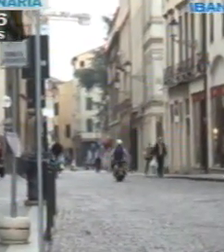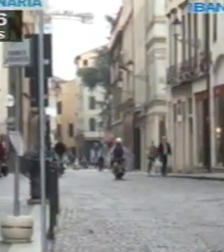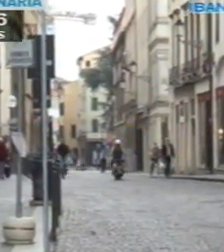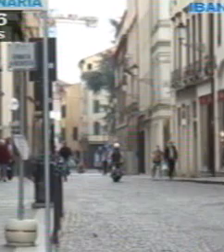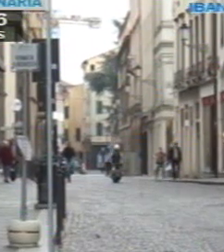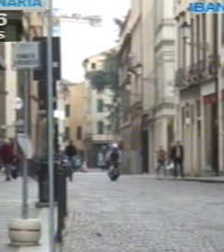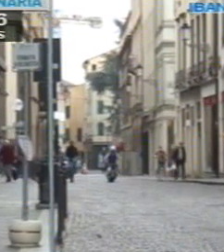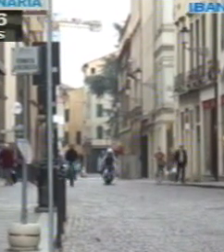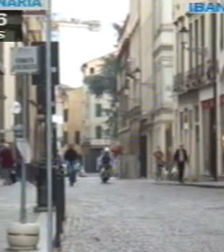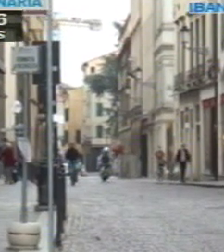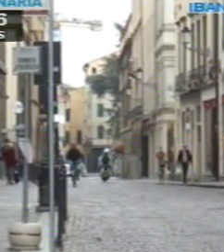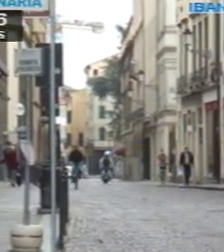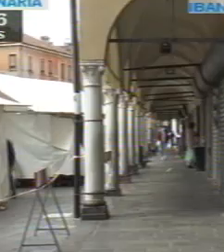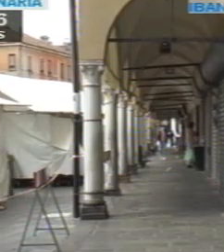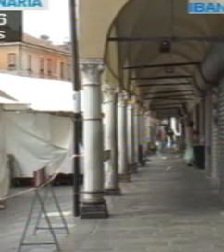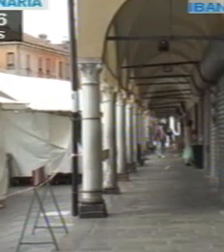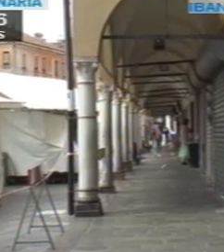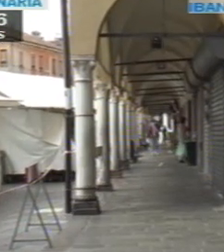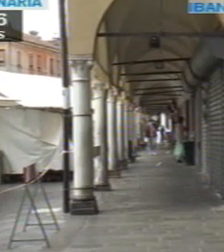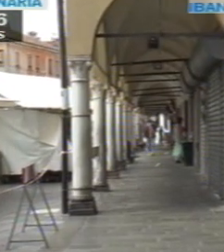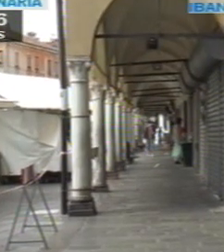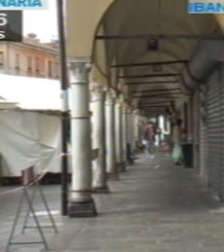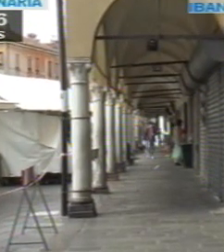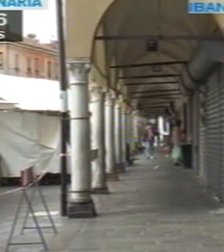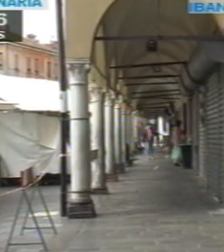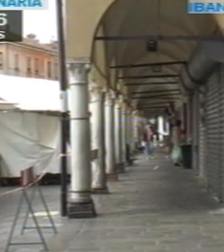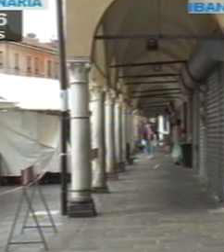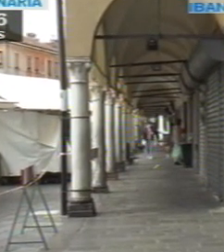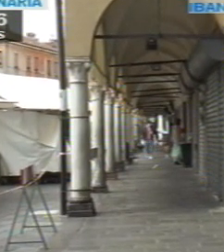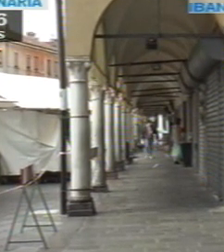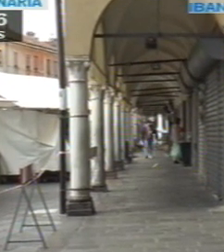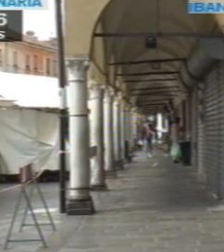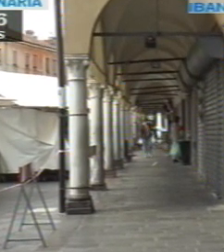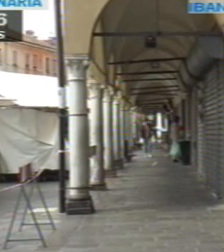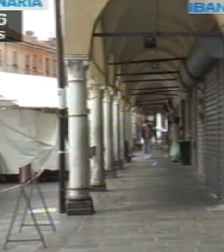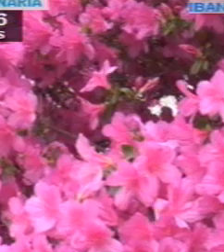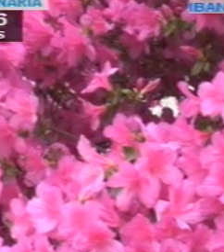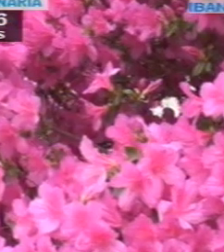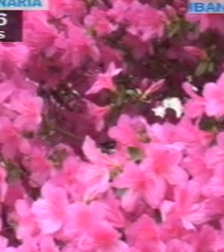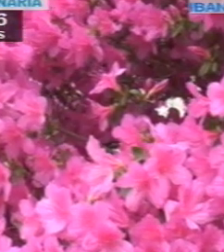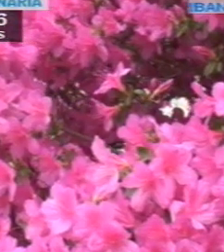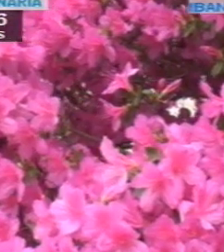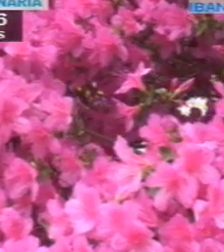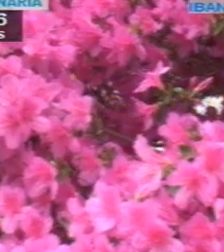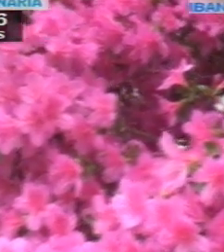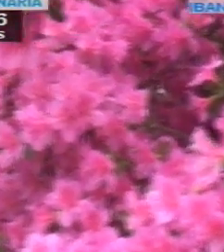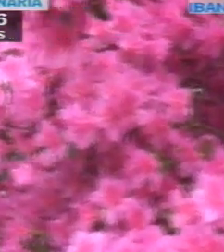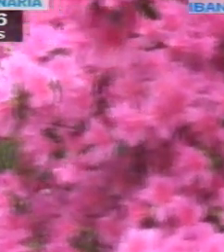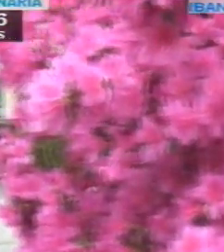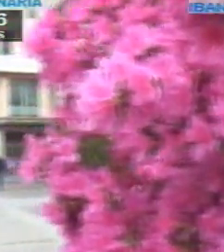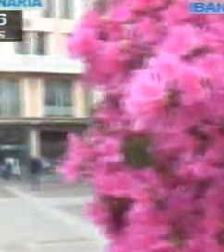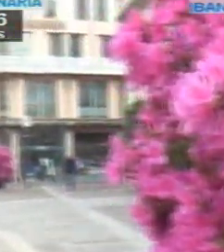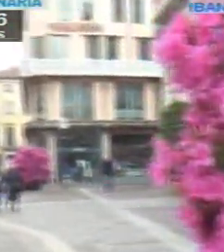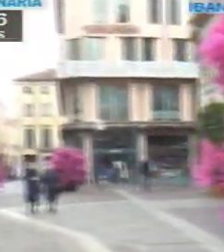Il lavoro fermo, il lavoro che non c'è, quello che forse dopo questi terribili mesi non ci sarà. Riparte da qui,